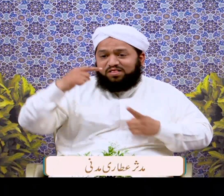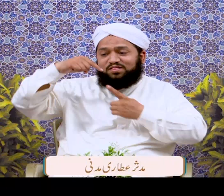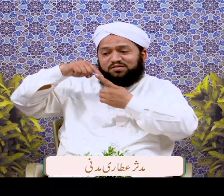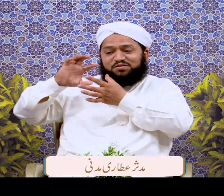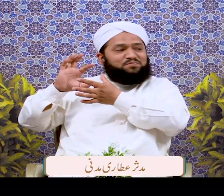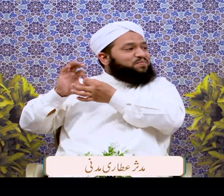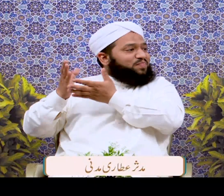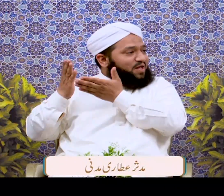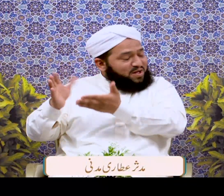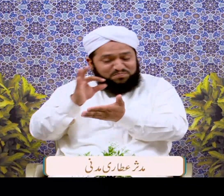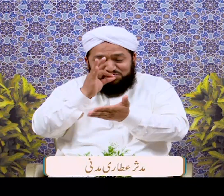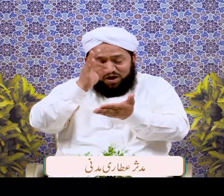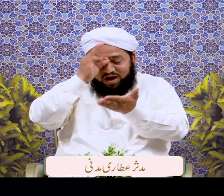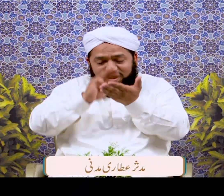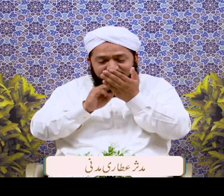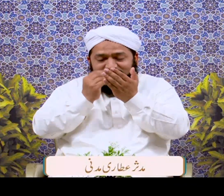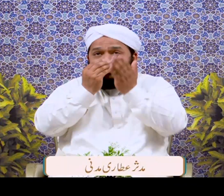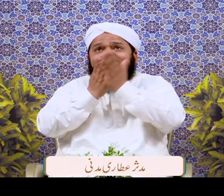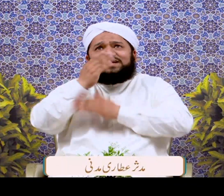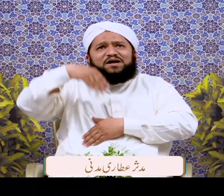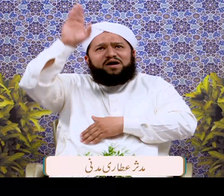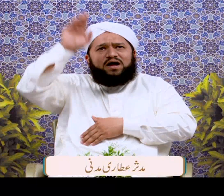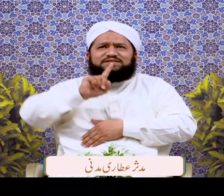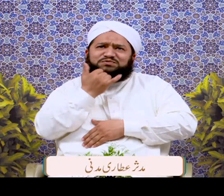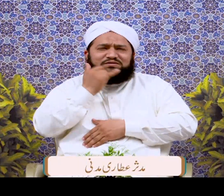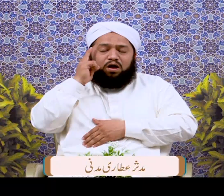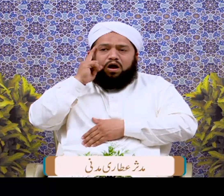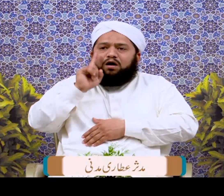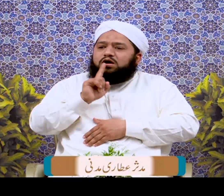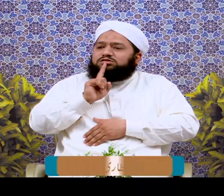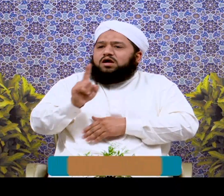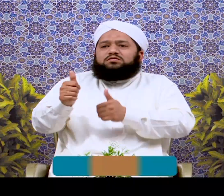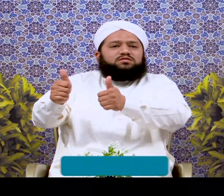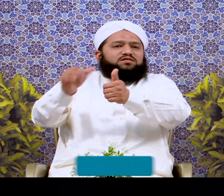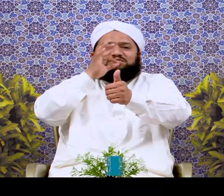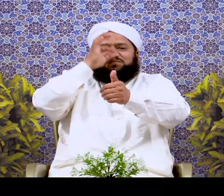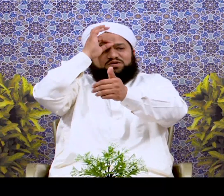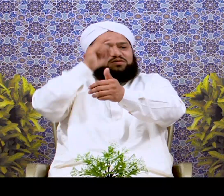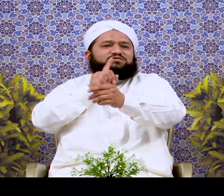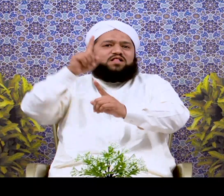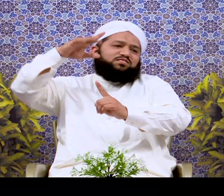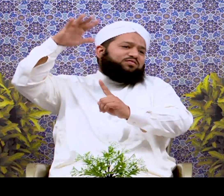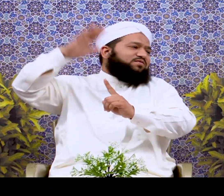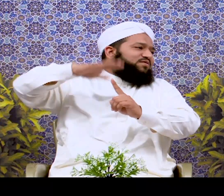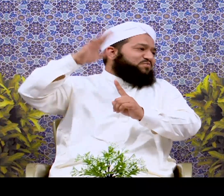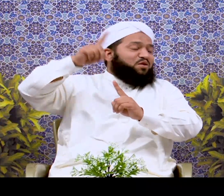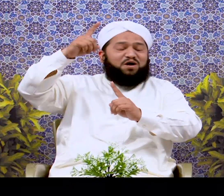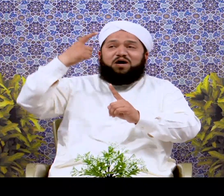ہوا۔ معراج مصطفیٰ کے تعلق سے انہیں جو وسوسے آتے تھے، اللہ پاک نے اپنے کرم سے اپنی قدرت کی